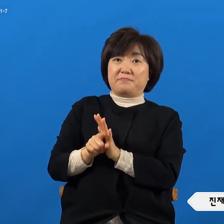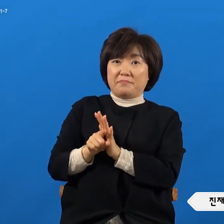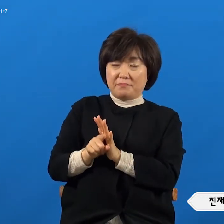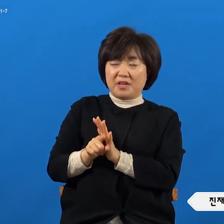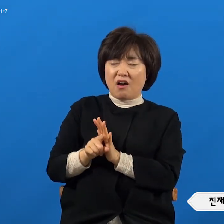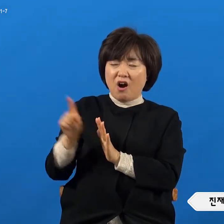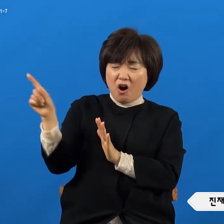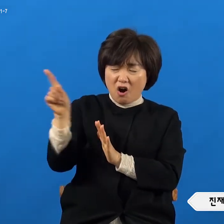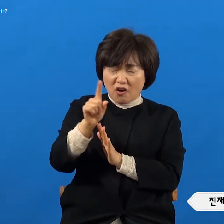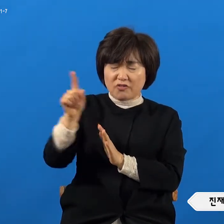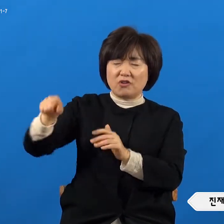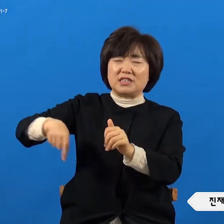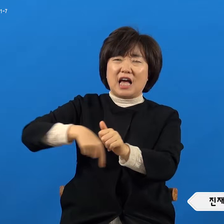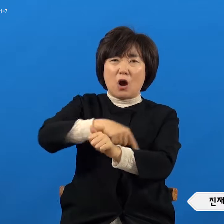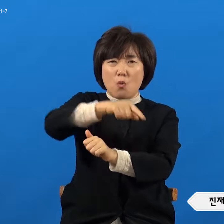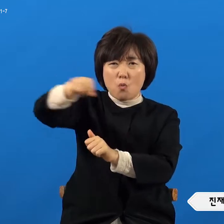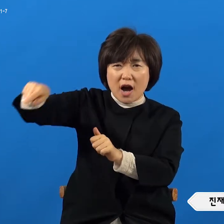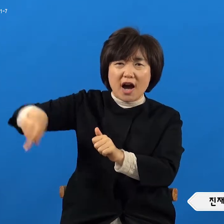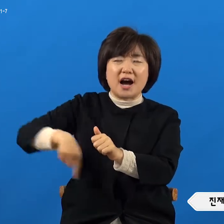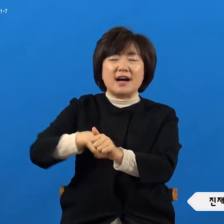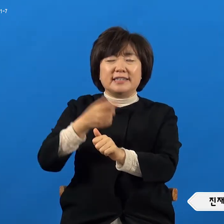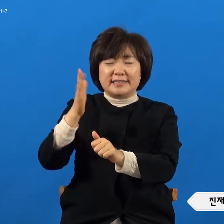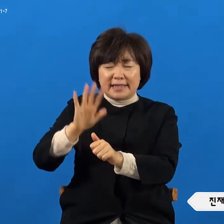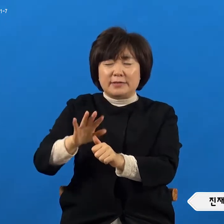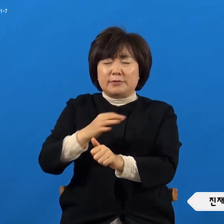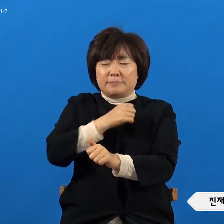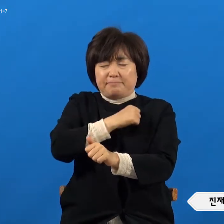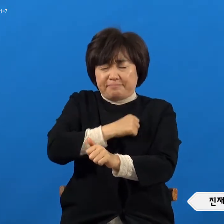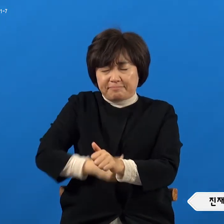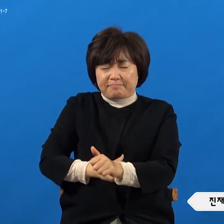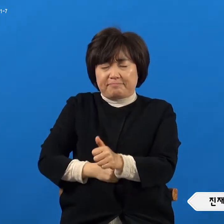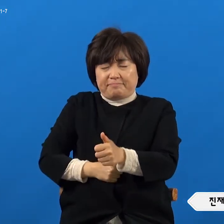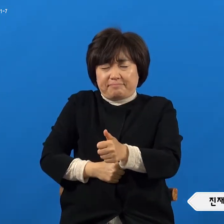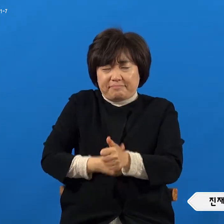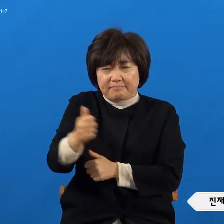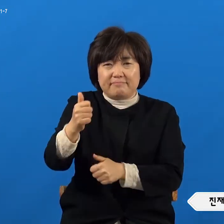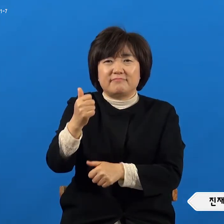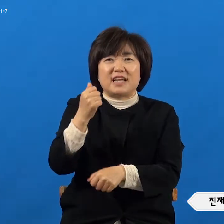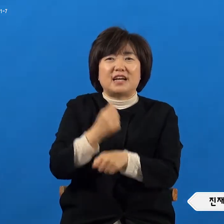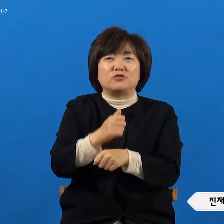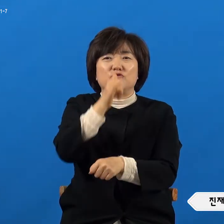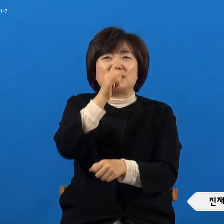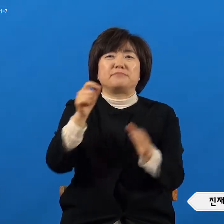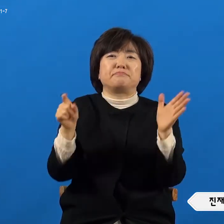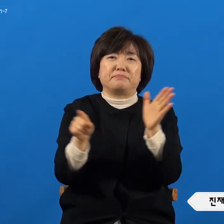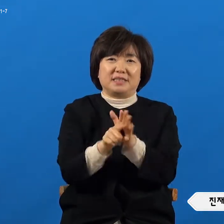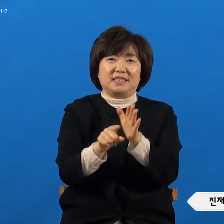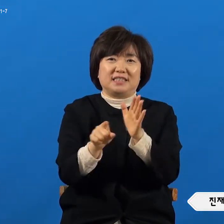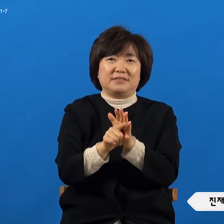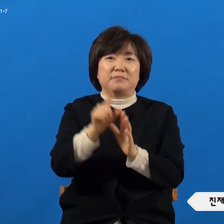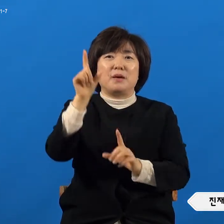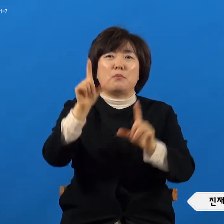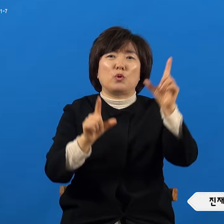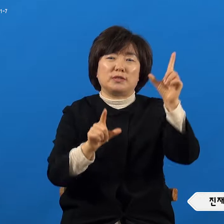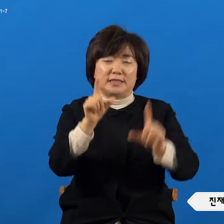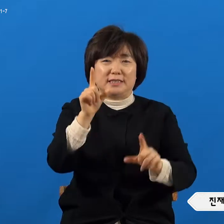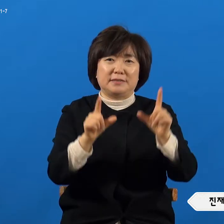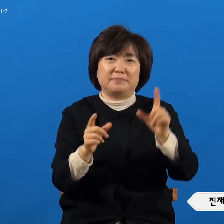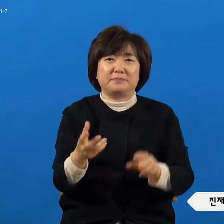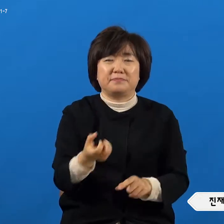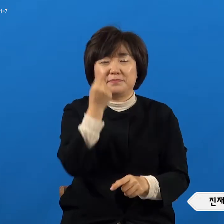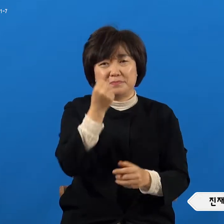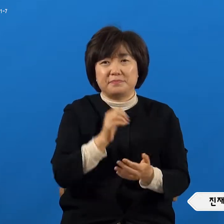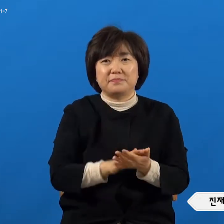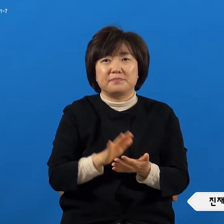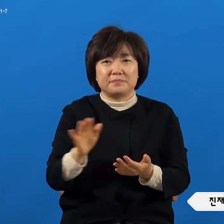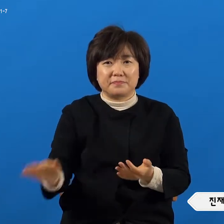어떠한 상황 가운데도 이겨낼 수 있고 인내할 수 있는 믿음의 모습을 갖게